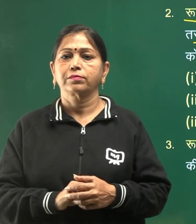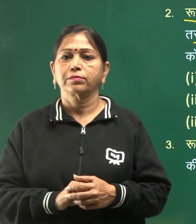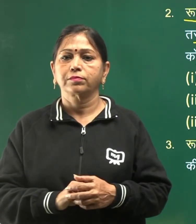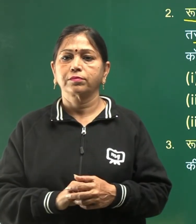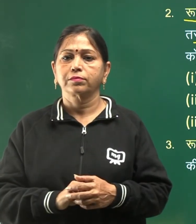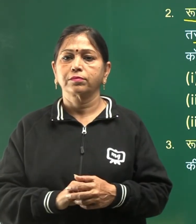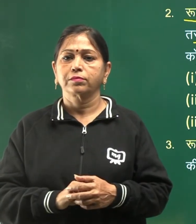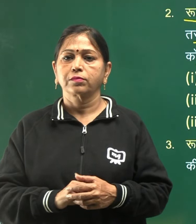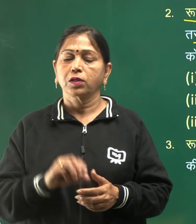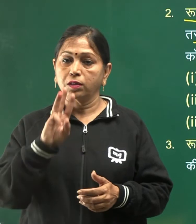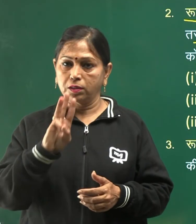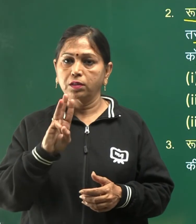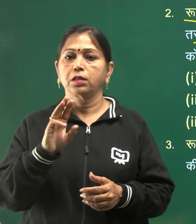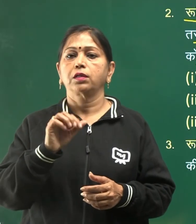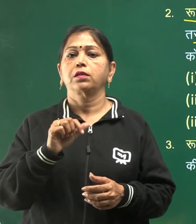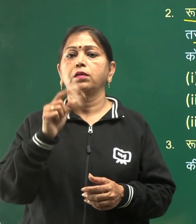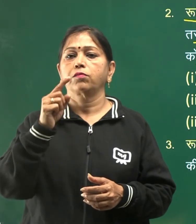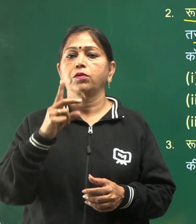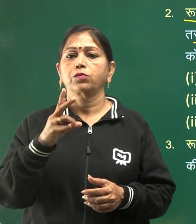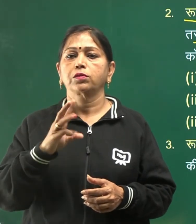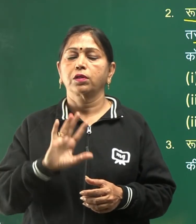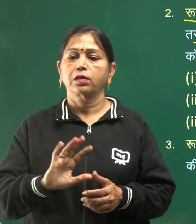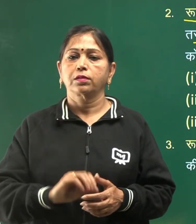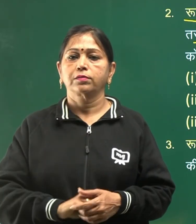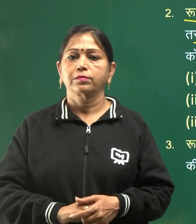के 3 प्रकार हैं।